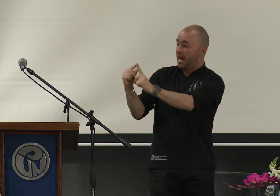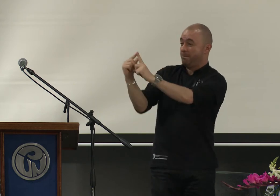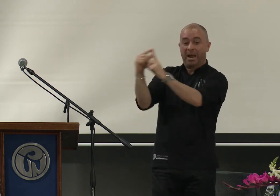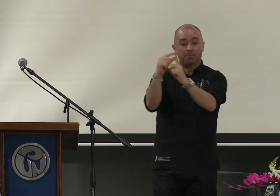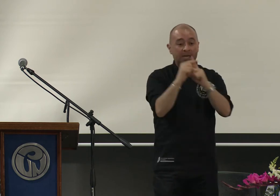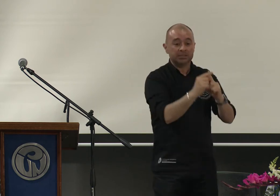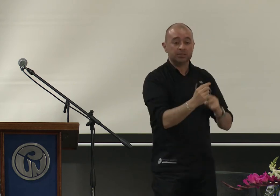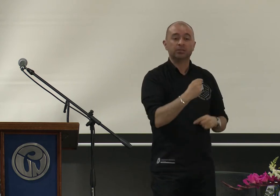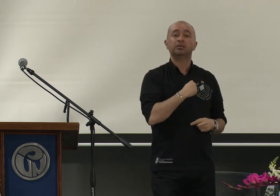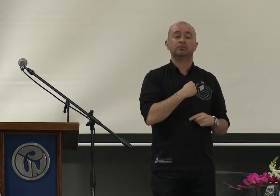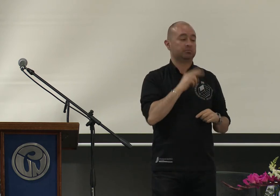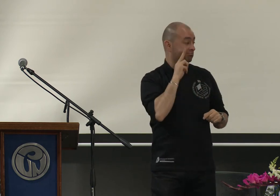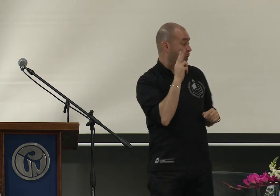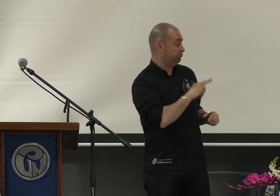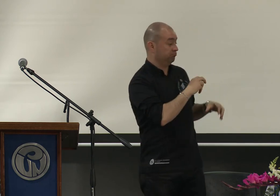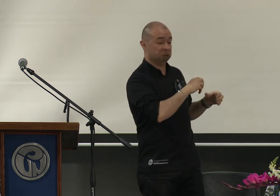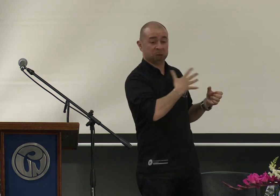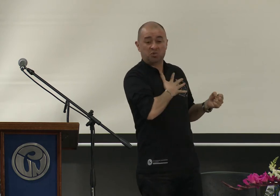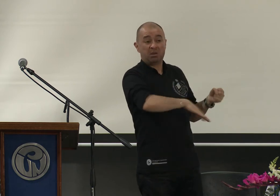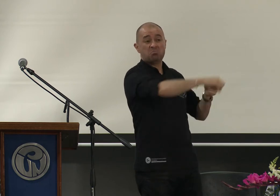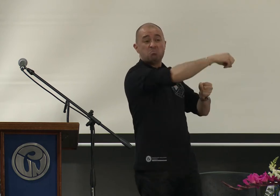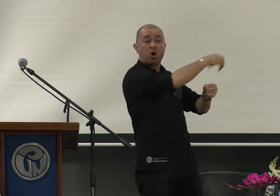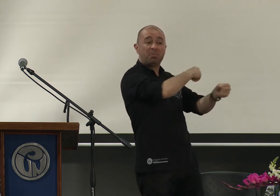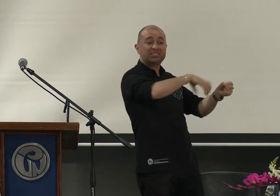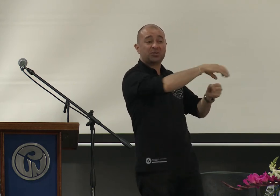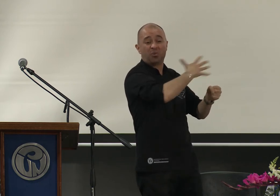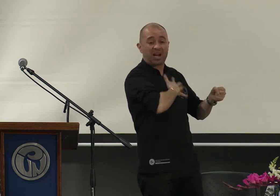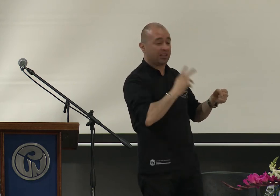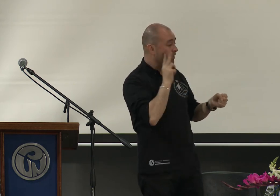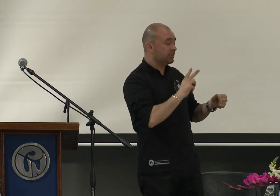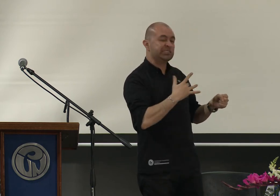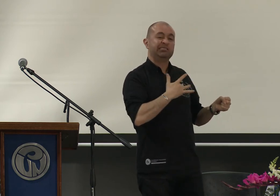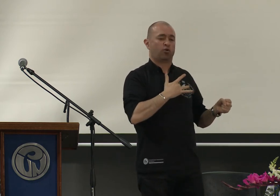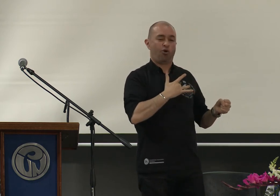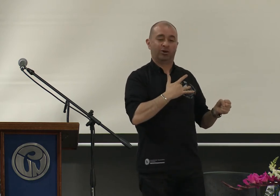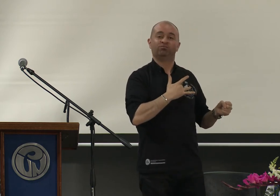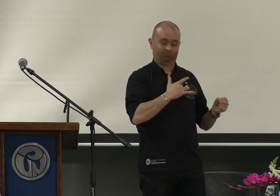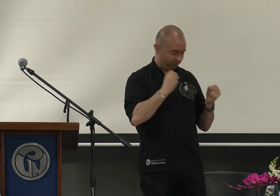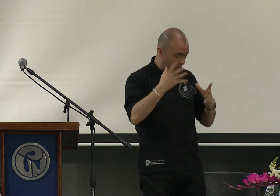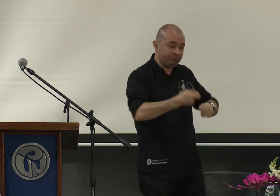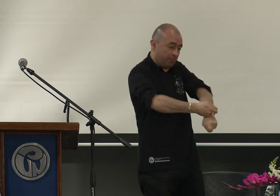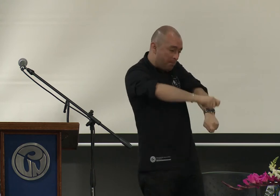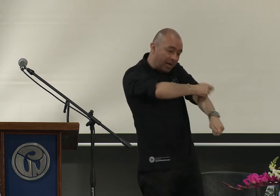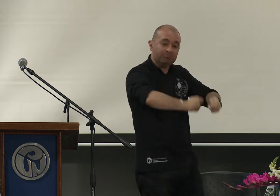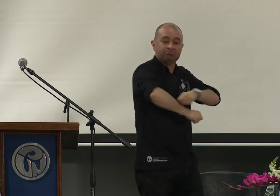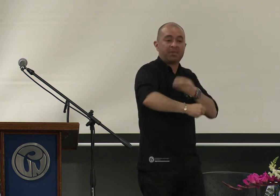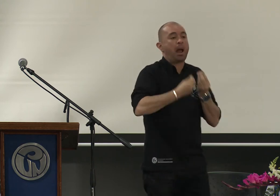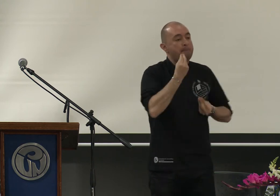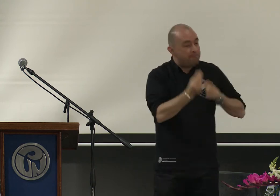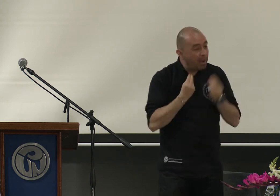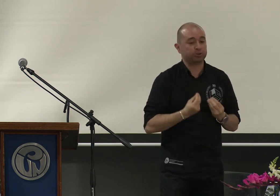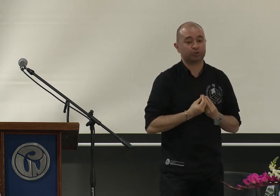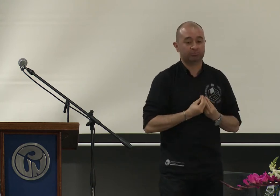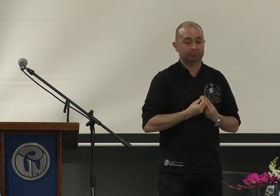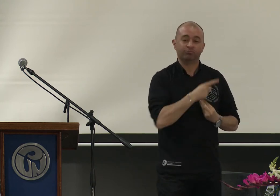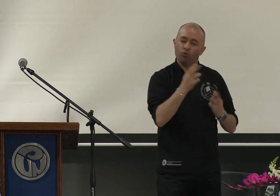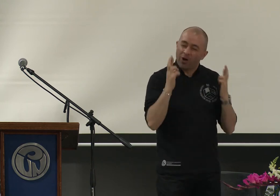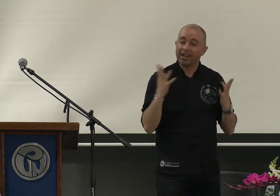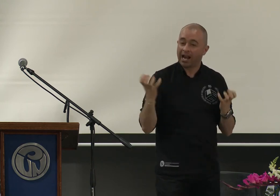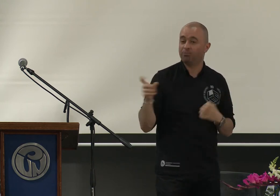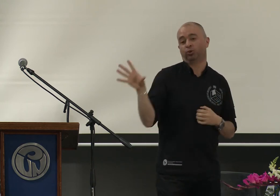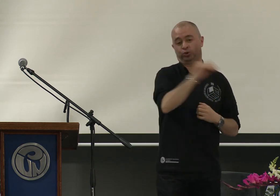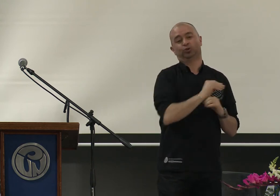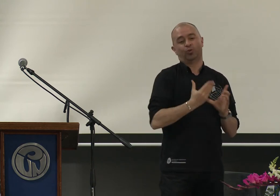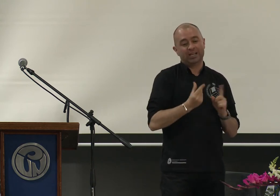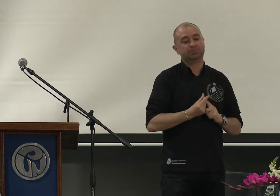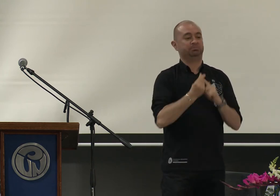vayamos transformando podamos seguir celebrando hoy estamos aquí algunos pero posiblemente